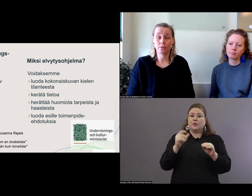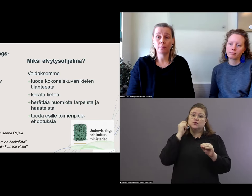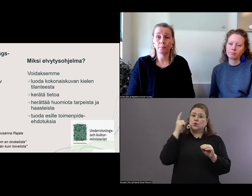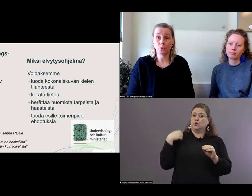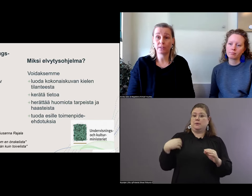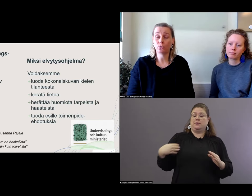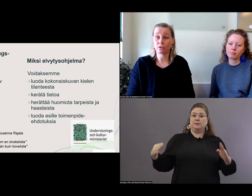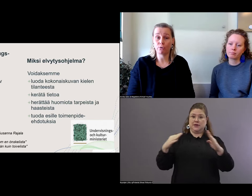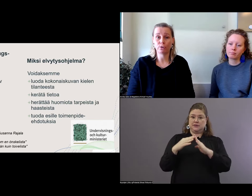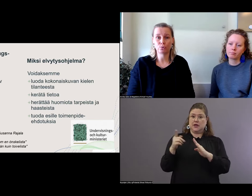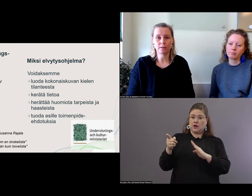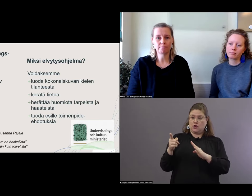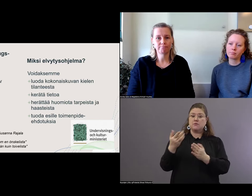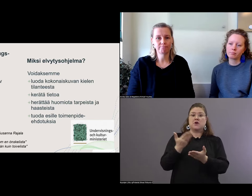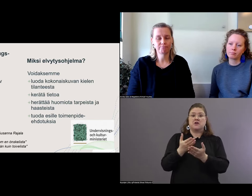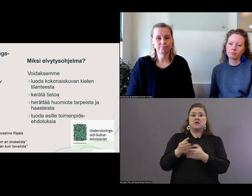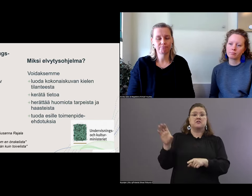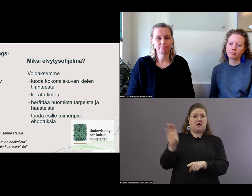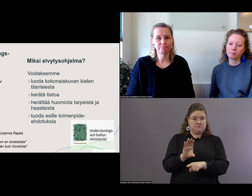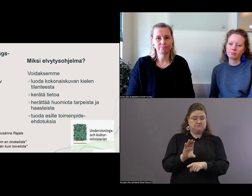on myöntänyt rahoitusta.